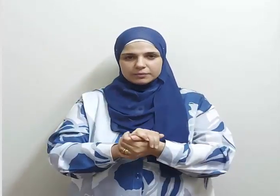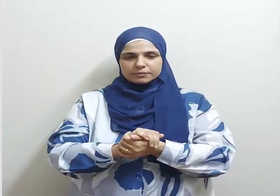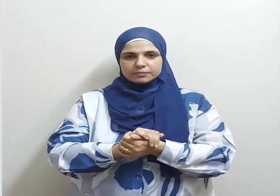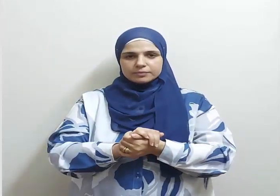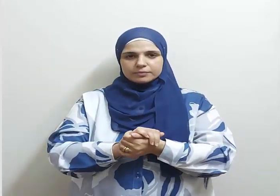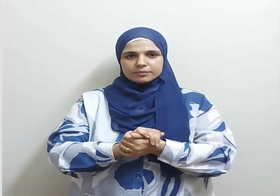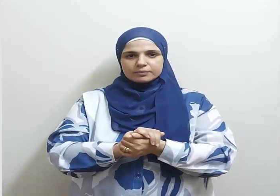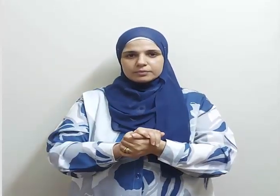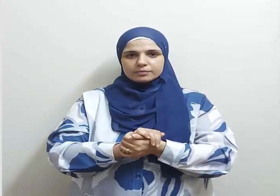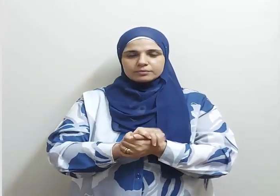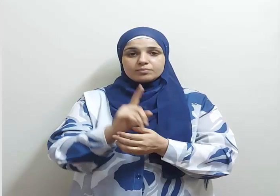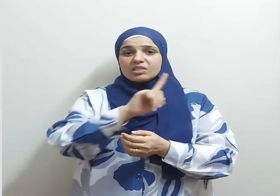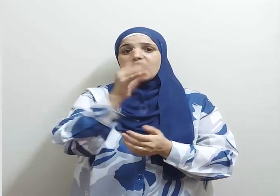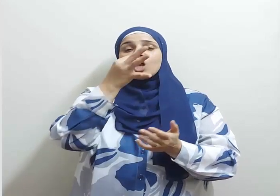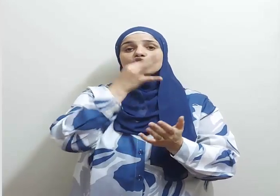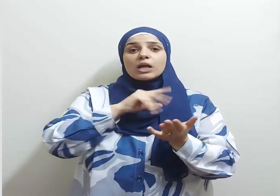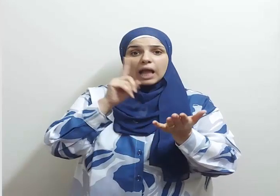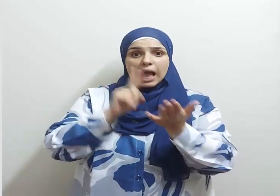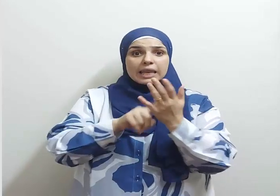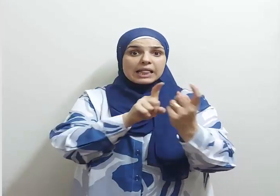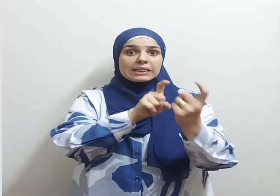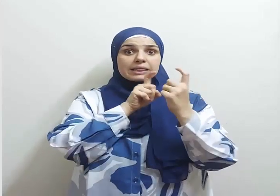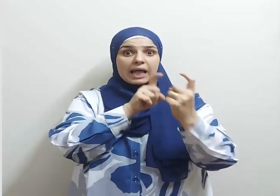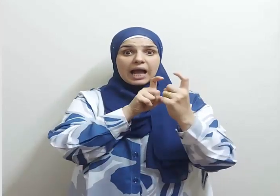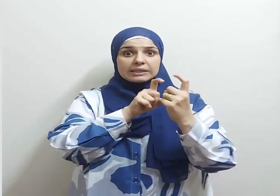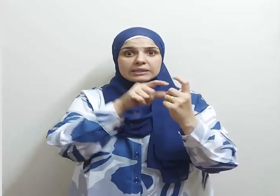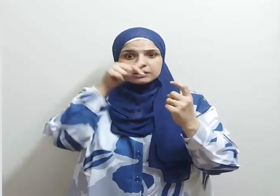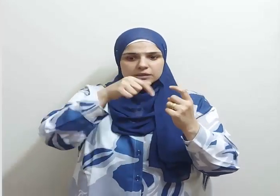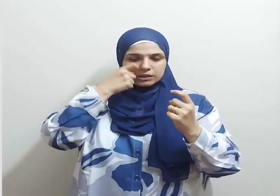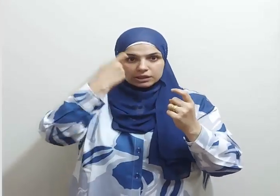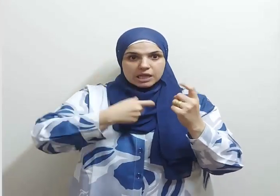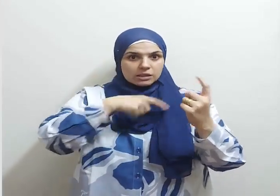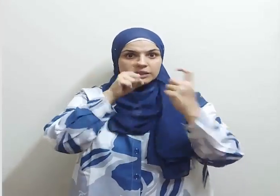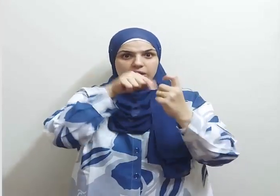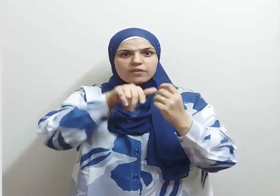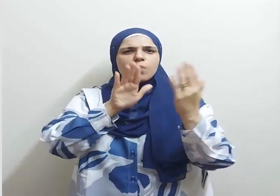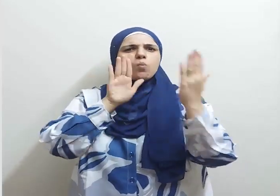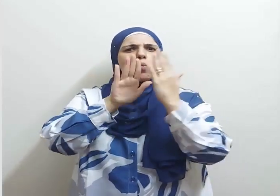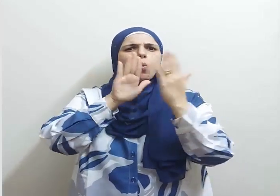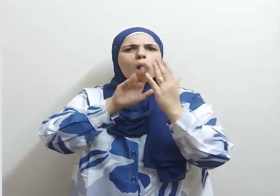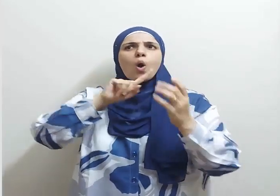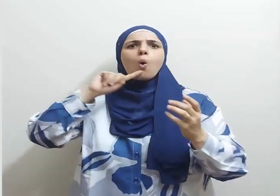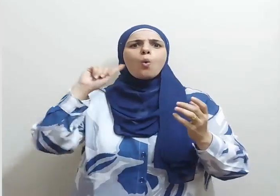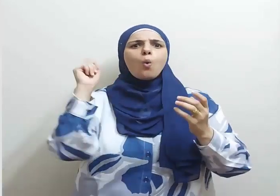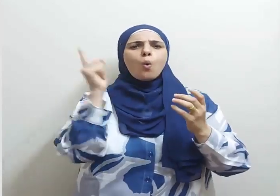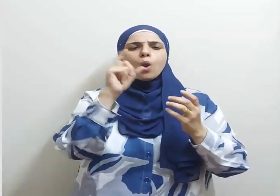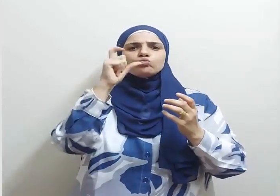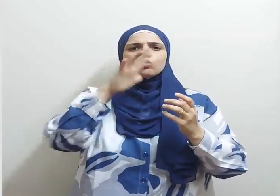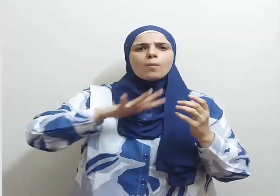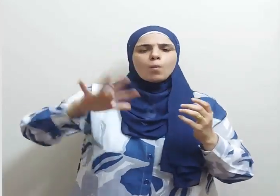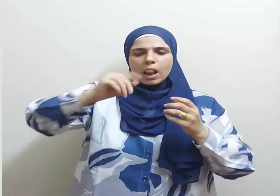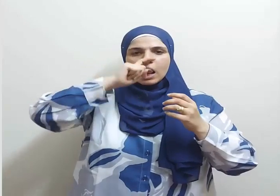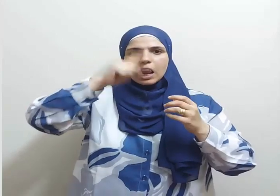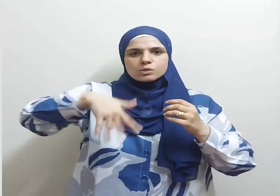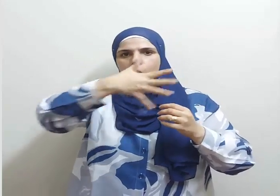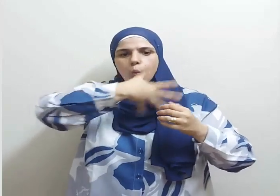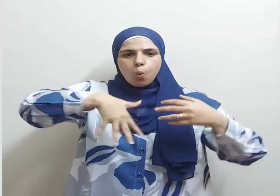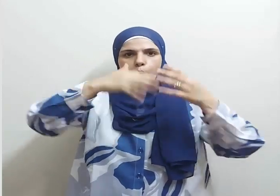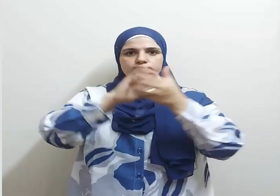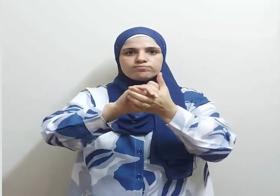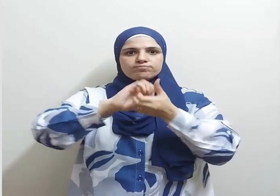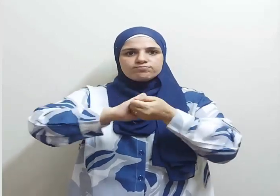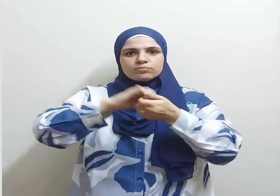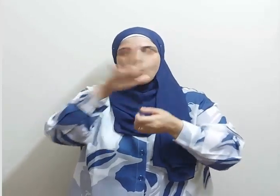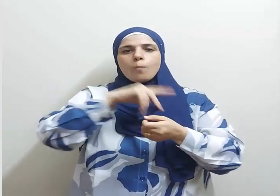اجمعين لا شك ان التحديات الجسام التي تواجه الامه تستوجب وحده سقفنا العربي